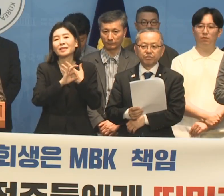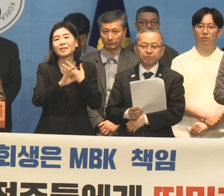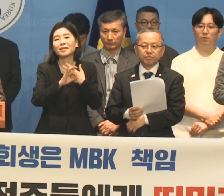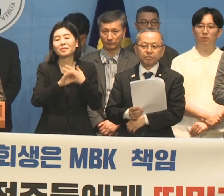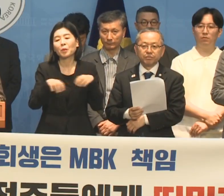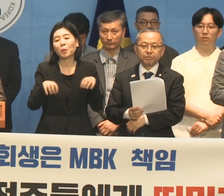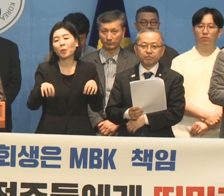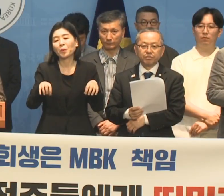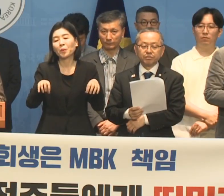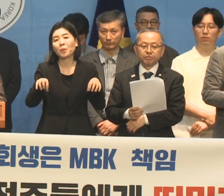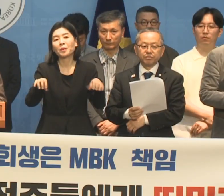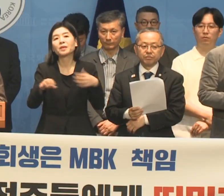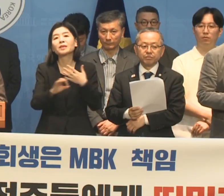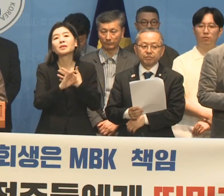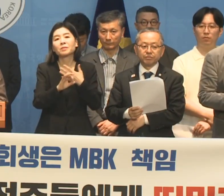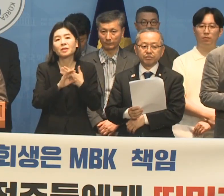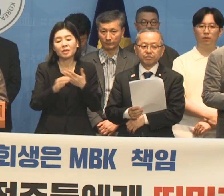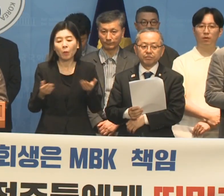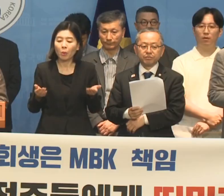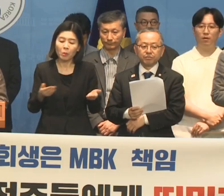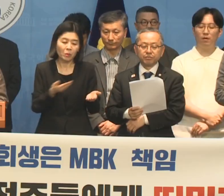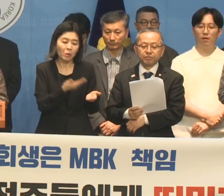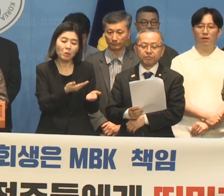진열해 놓는 것이라고 합니다.